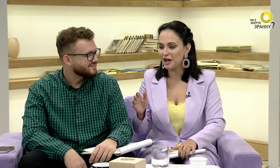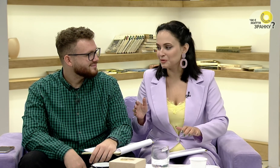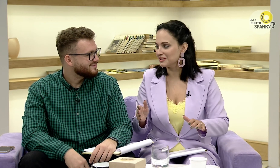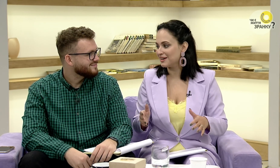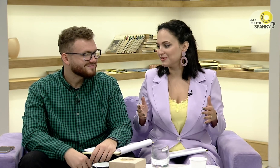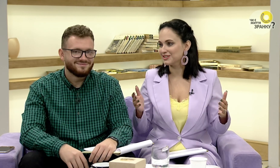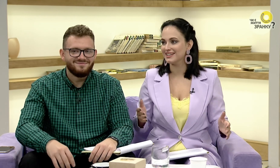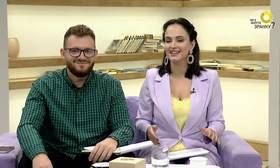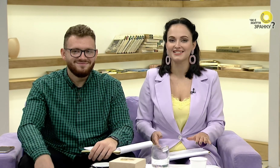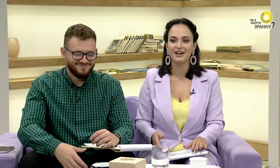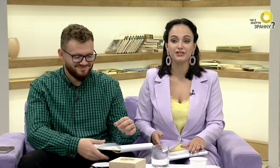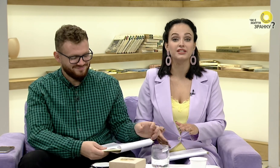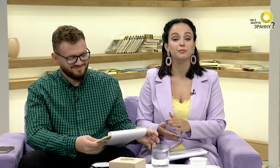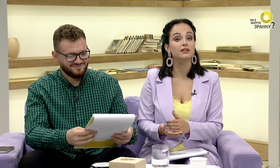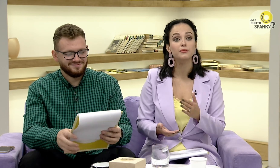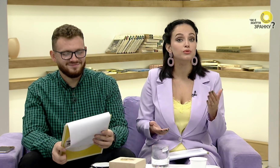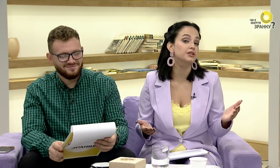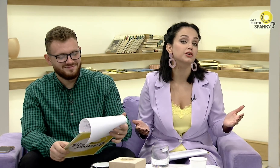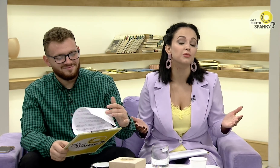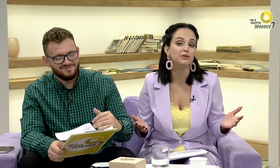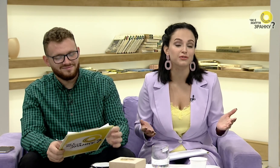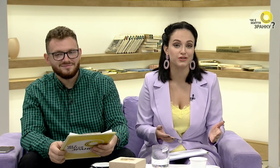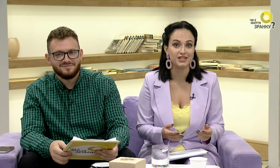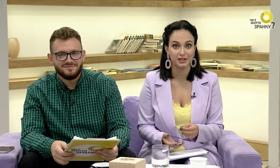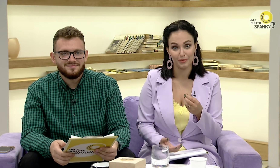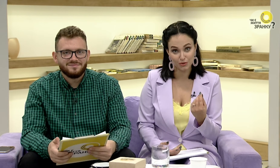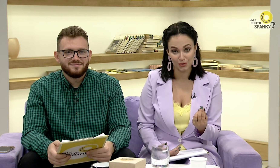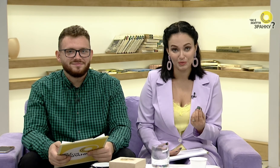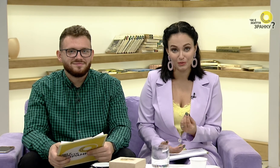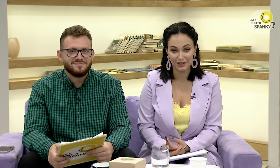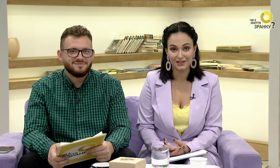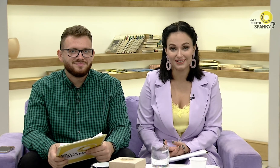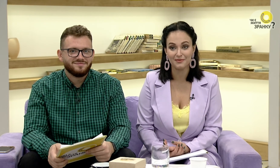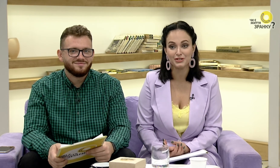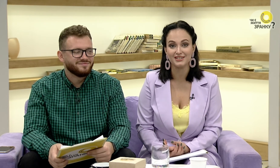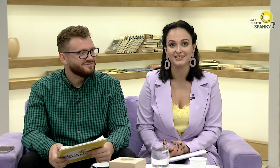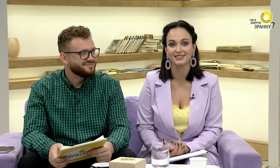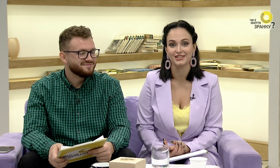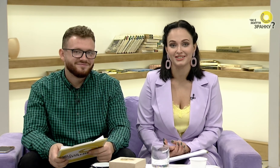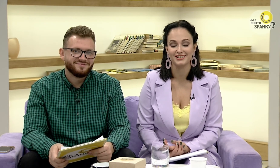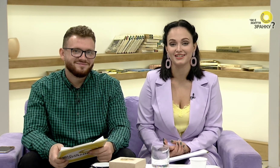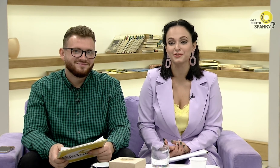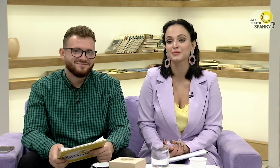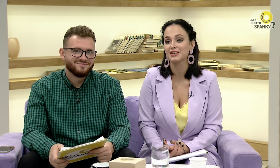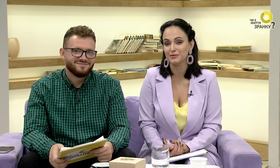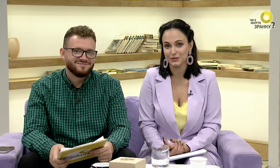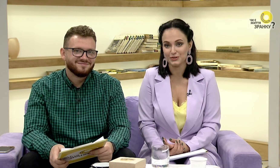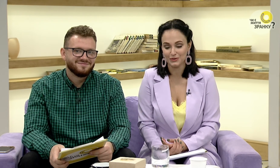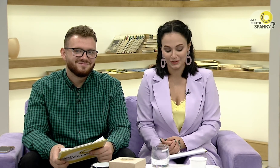Зранку, не зранку, життя є завжди. І тепер на будь-яких мовах ви вже знаєте плюс одну мову, не як можна сказати, чи є життя зранку. Ми знаємо точно, що воно